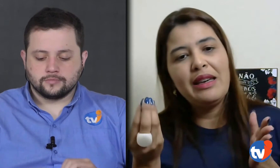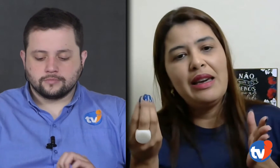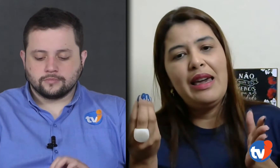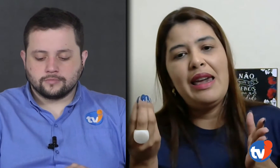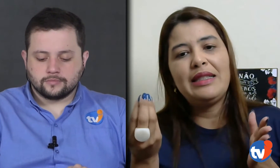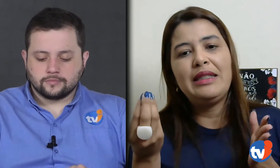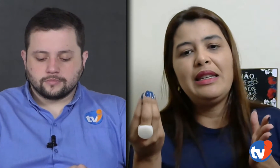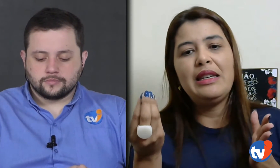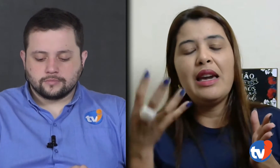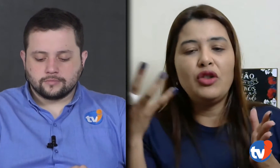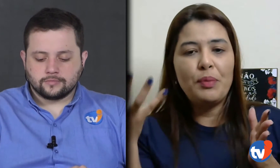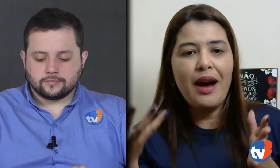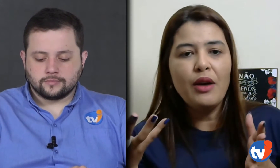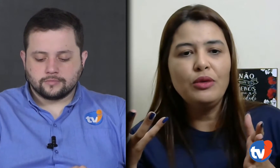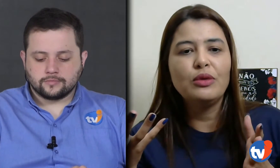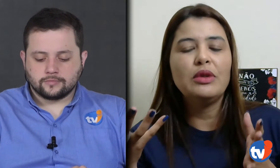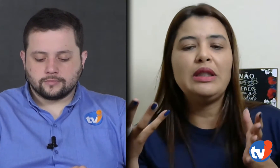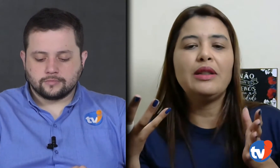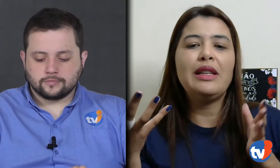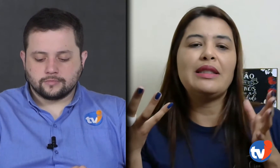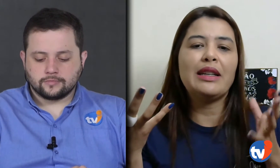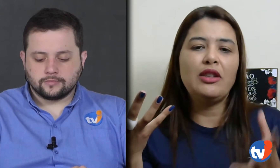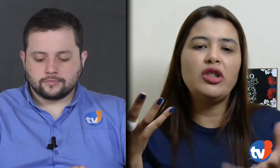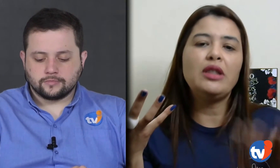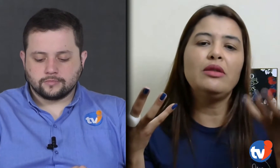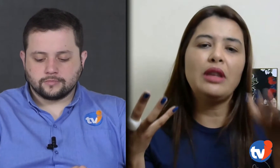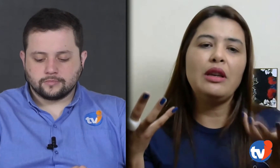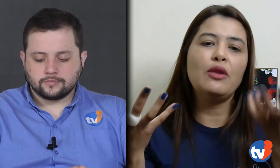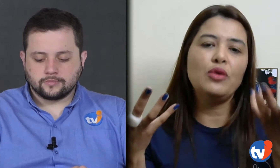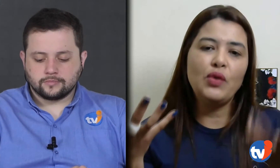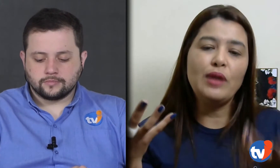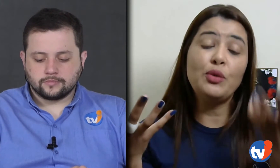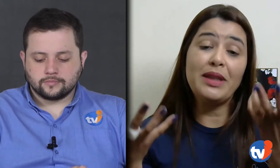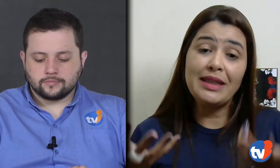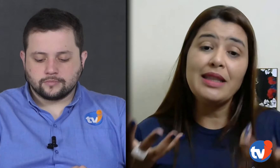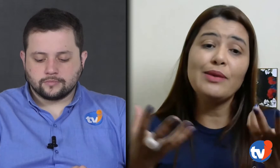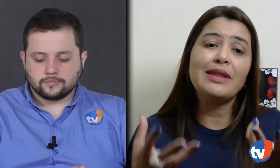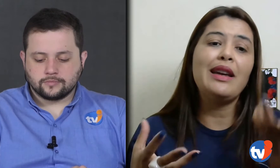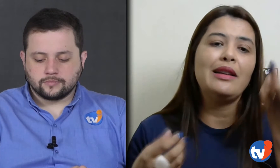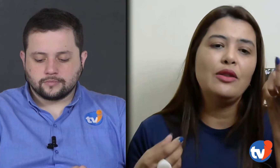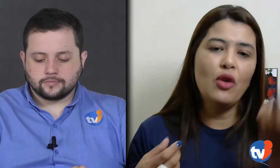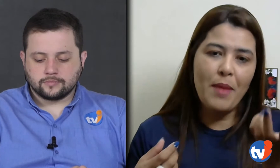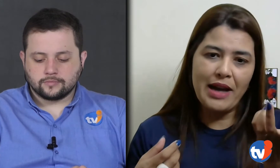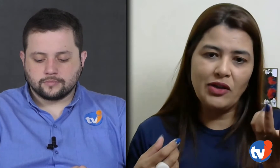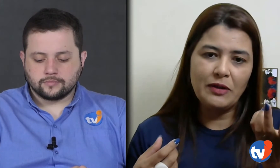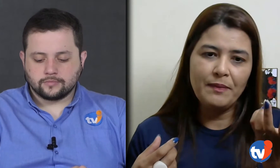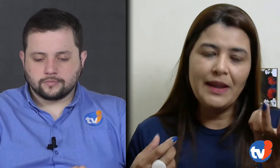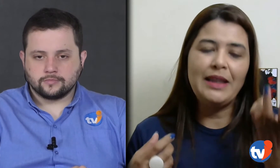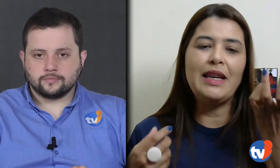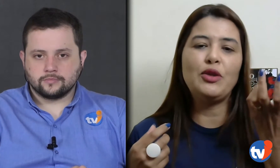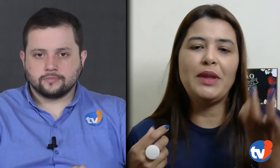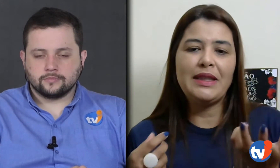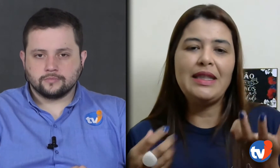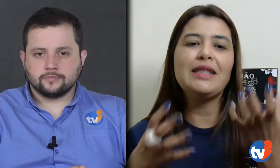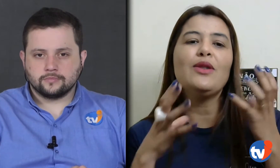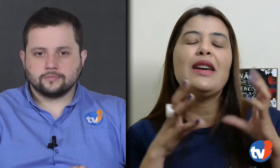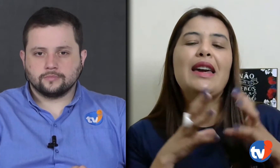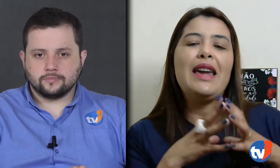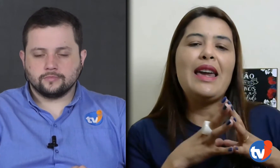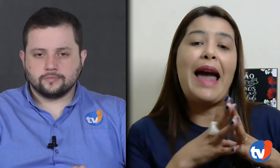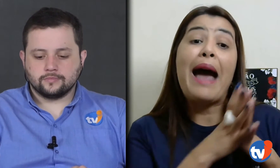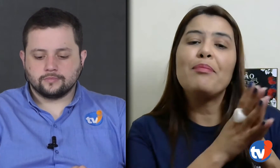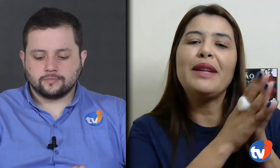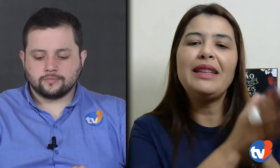não têm esse respaldo, então eles acreditam que os filhos precisam ser normais e eles